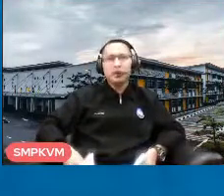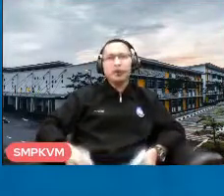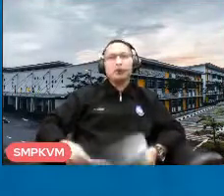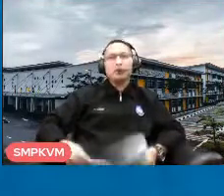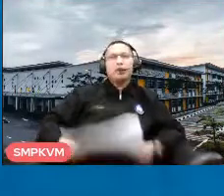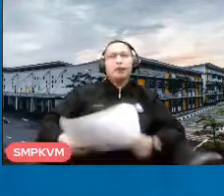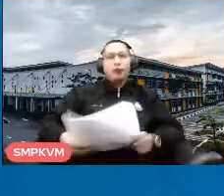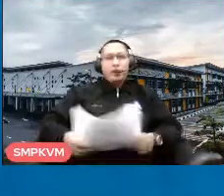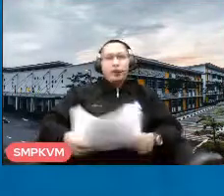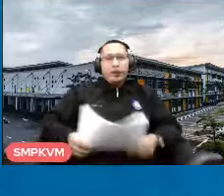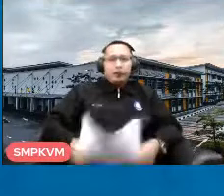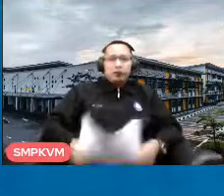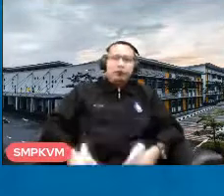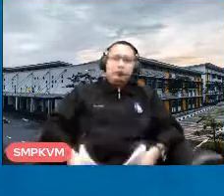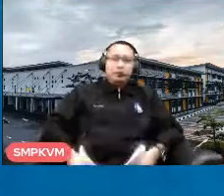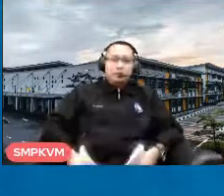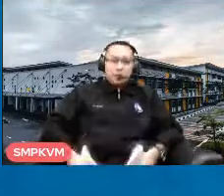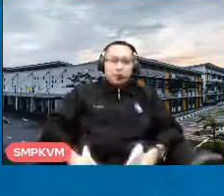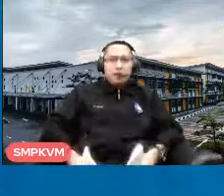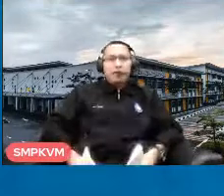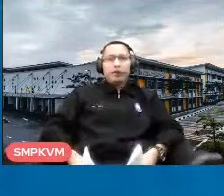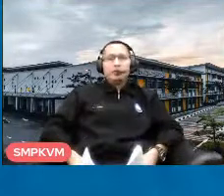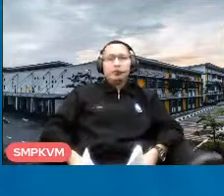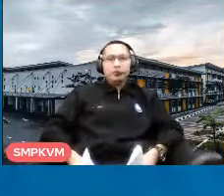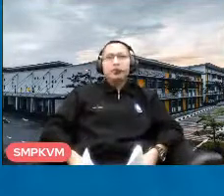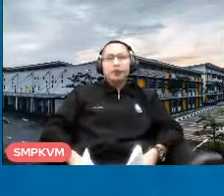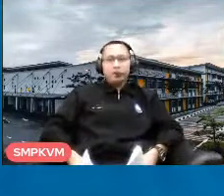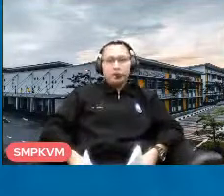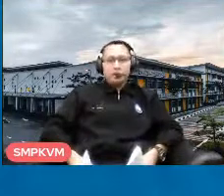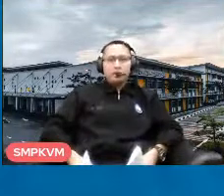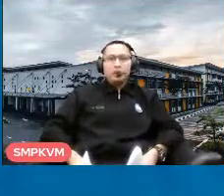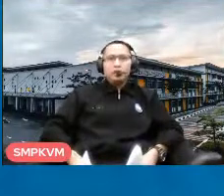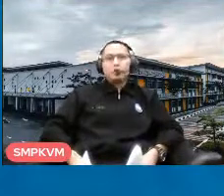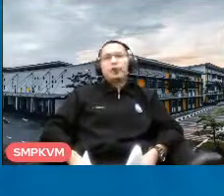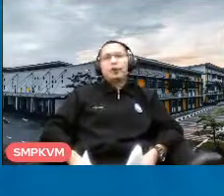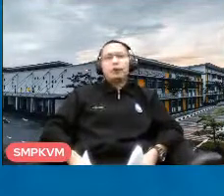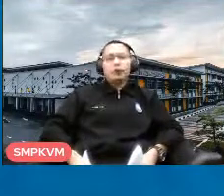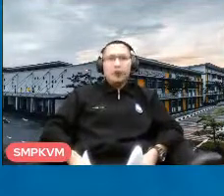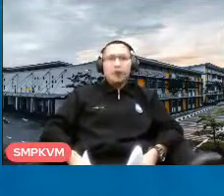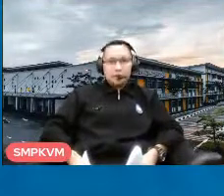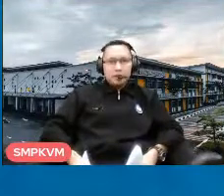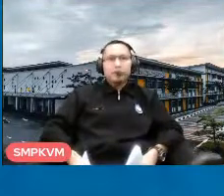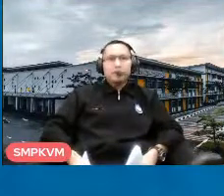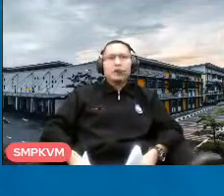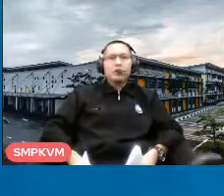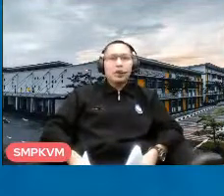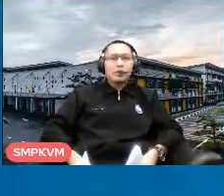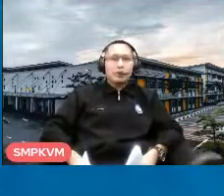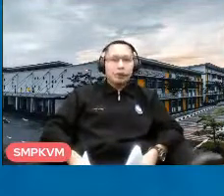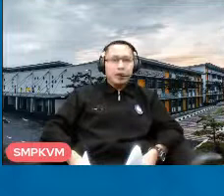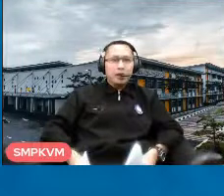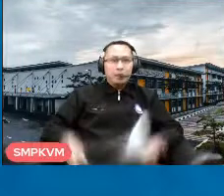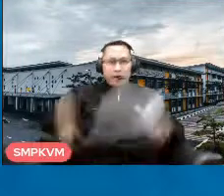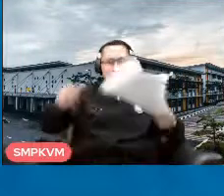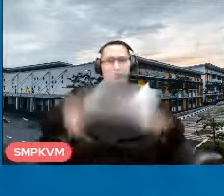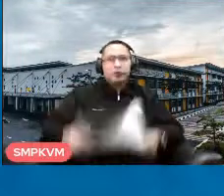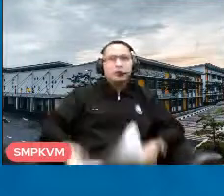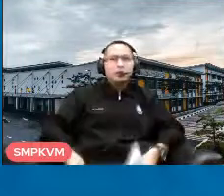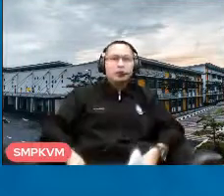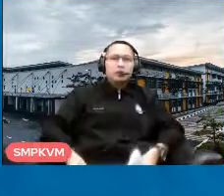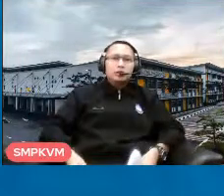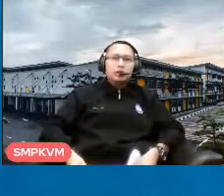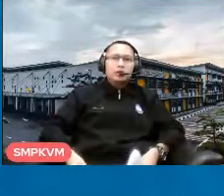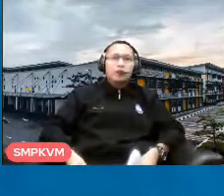jangan letak dalam Pokeh kanggo kali dan tiap so Kecuali Kamu hendak buaya bengkak kena cangkul atau manakah yang kalau pakai